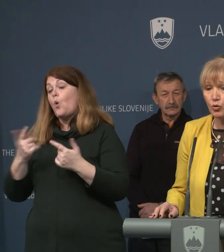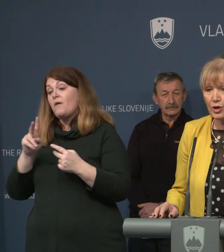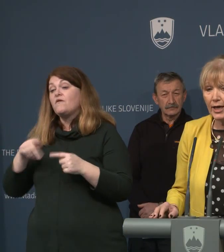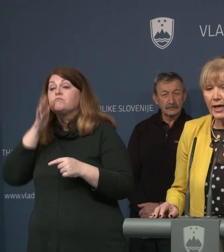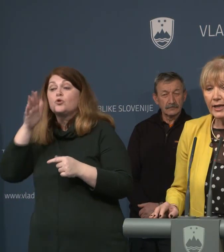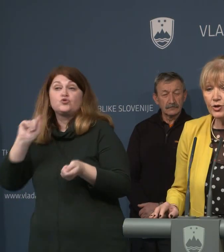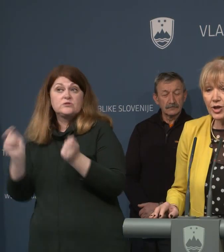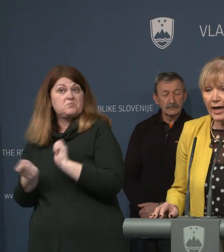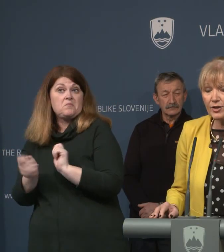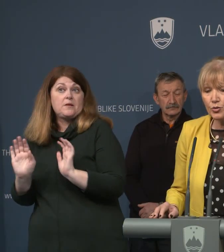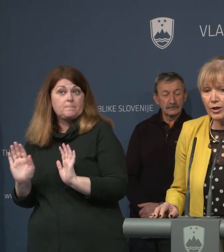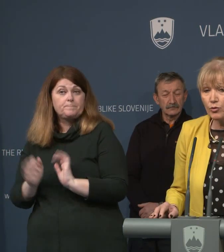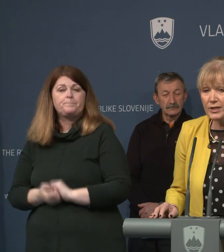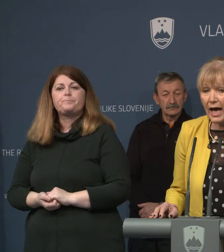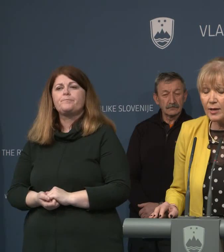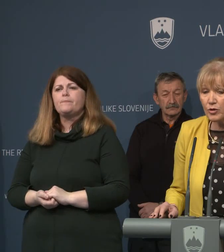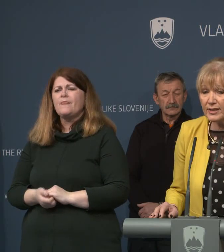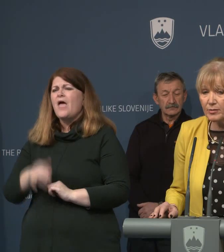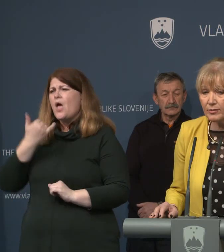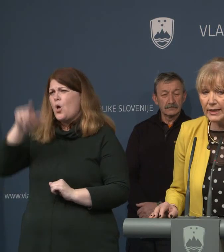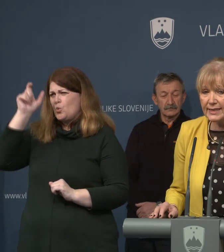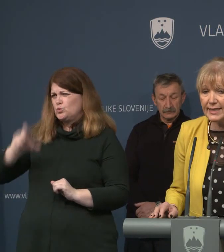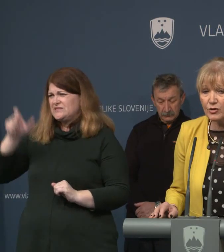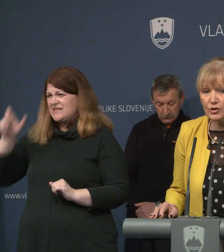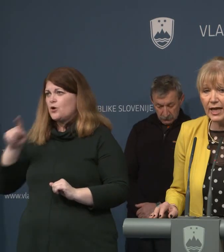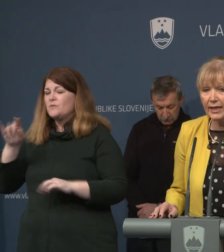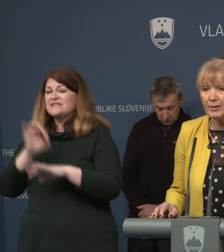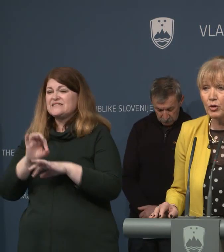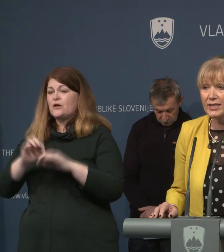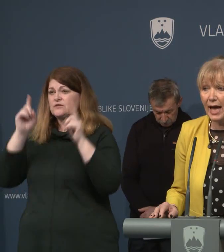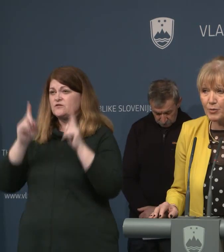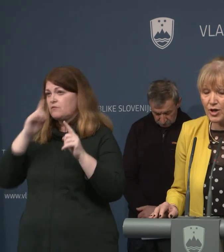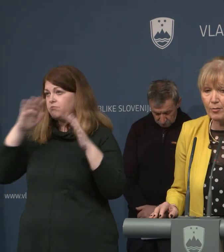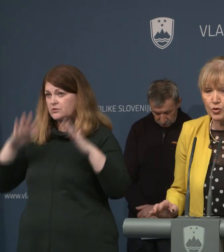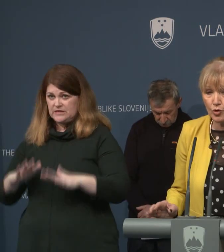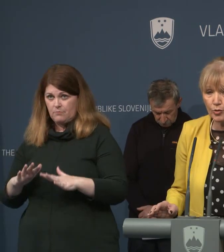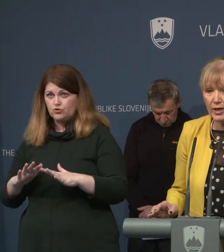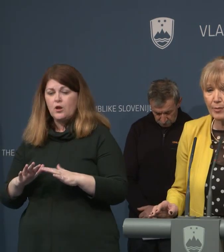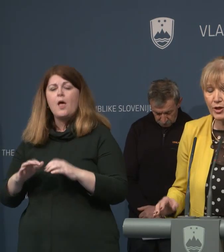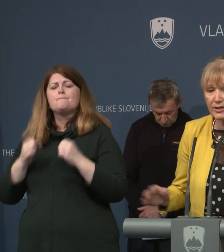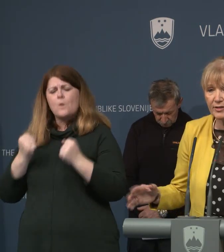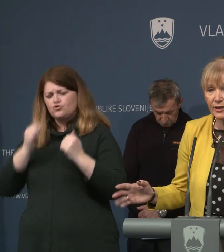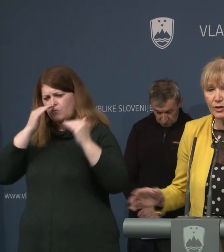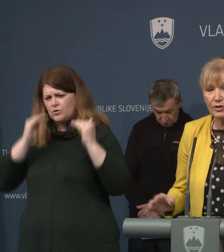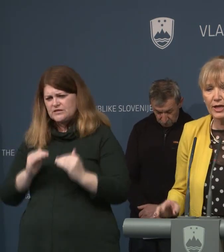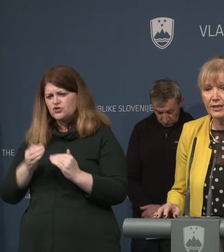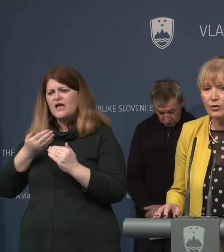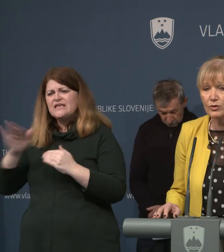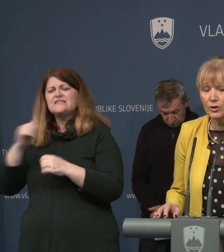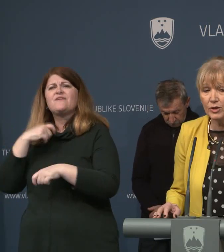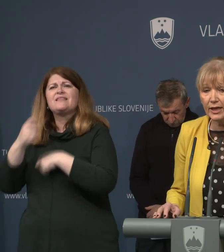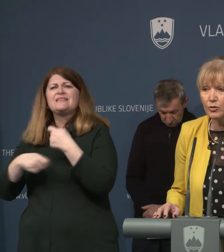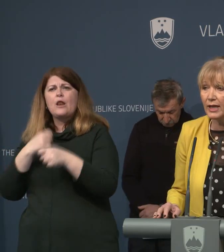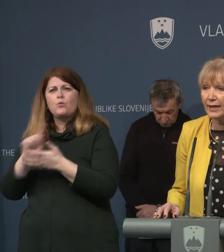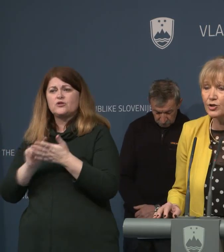v bodoče. In še torej, vsakemu, ki se zdravstveno stanje poslabša, močno poslabša izven delovnega časa